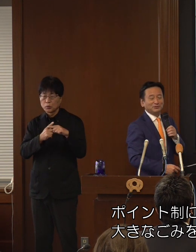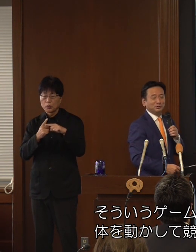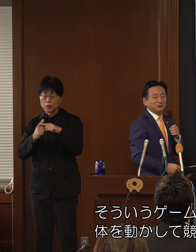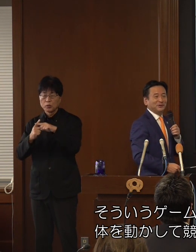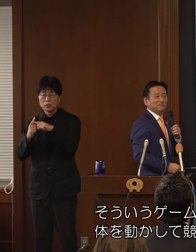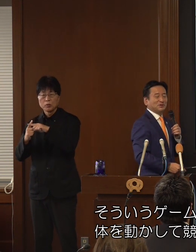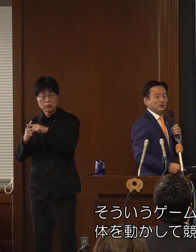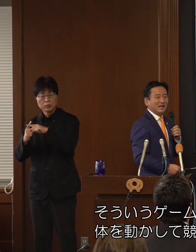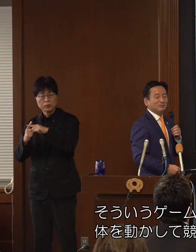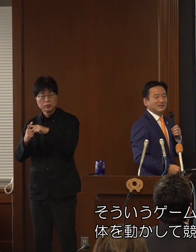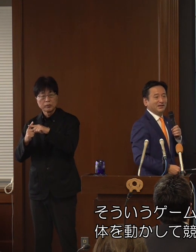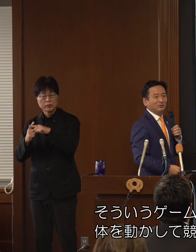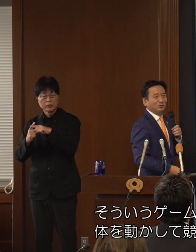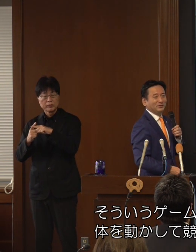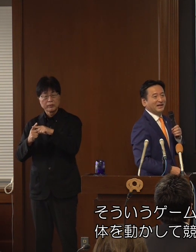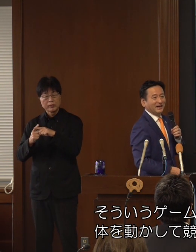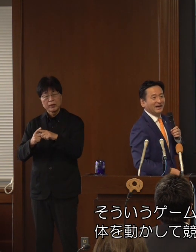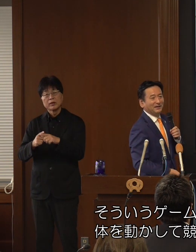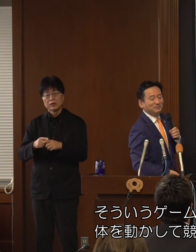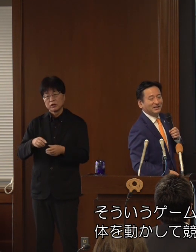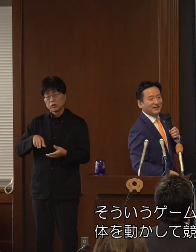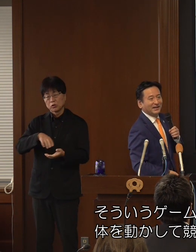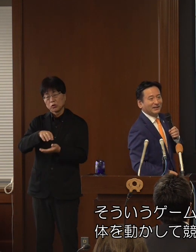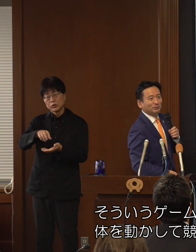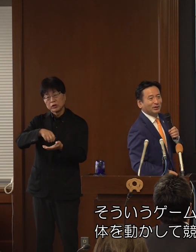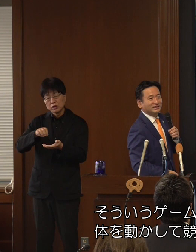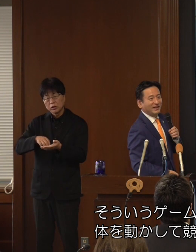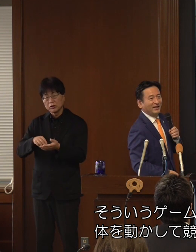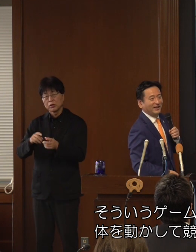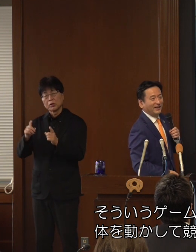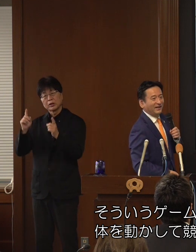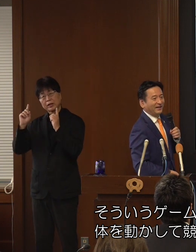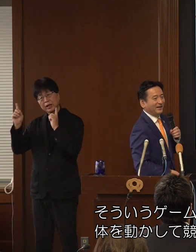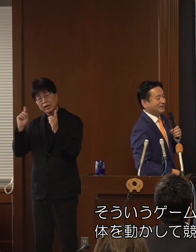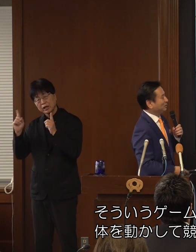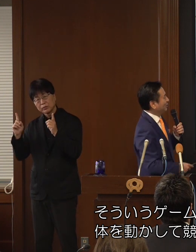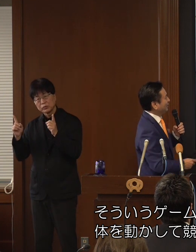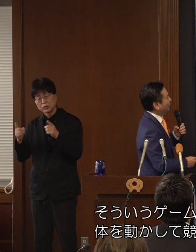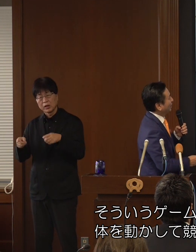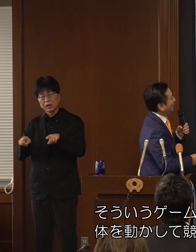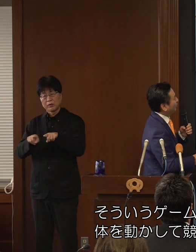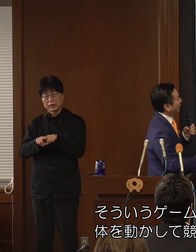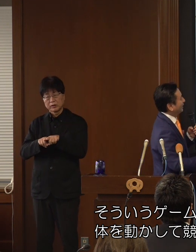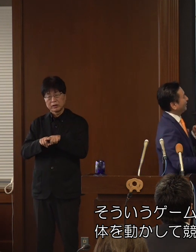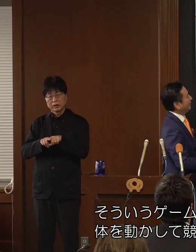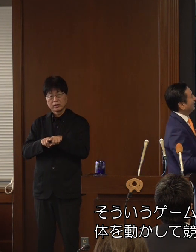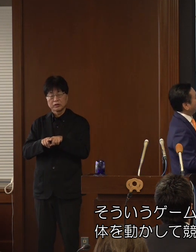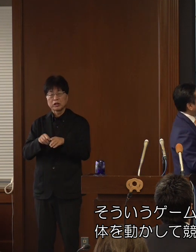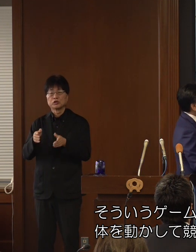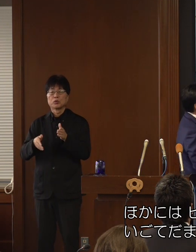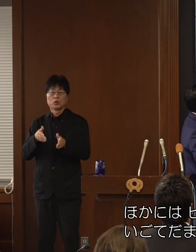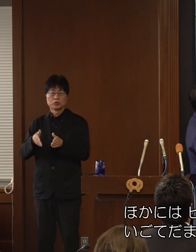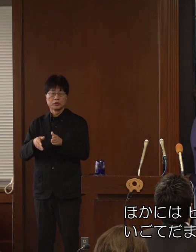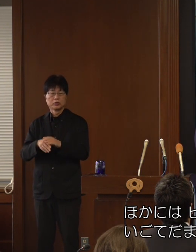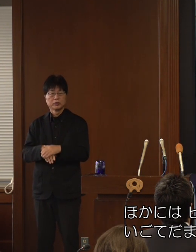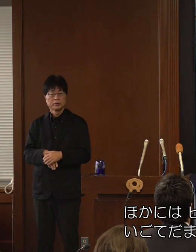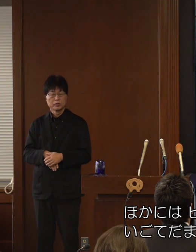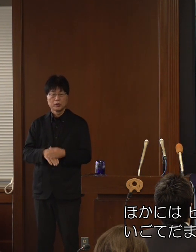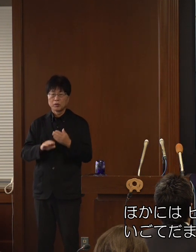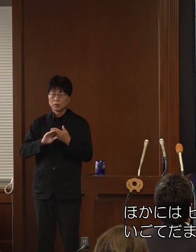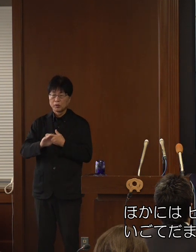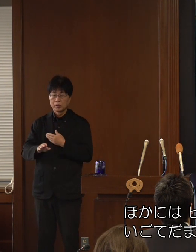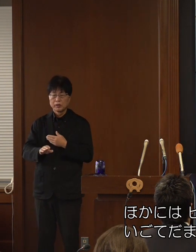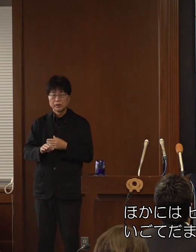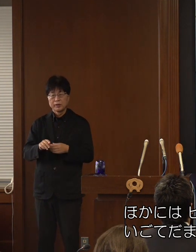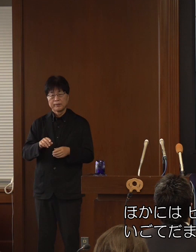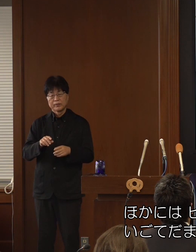ですね、そういうちょっとゲーム性を帯びながらみんなで体を動かして、競っていくようなものだったり、他には